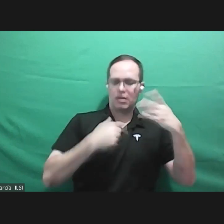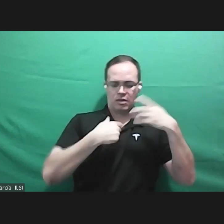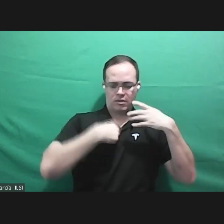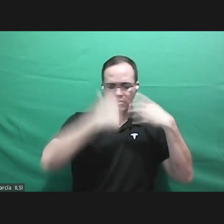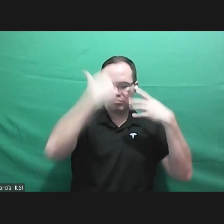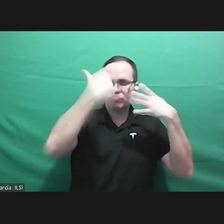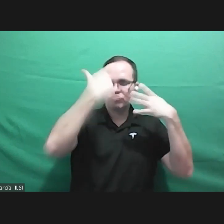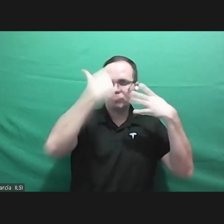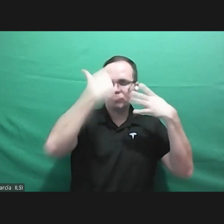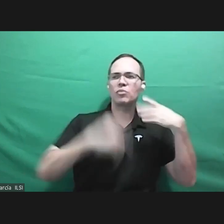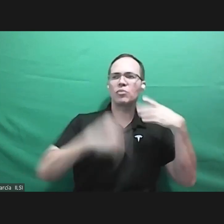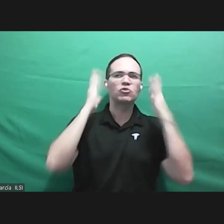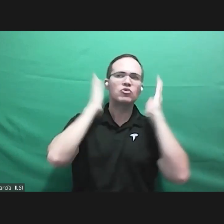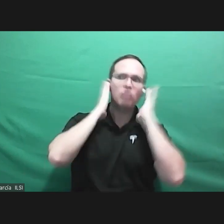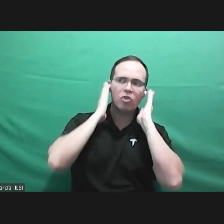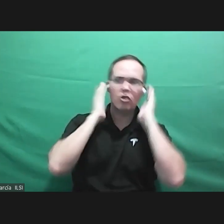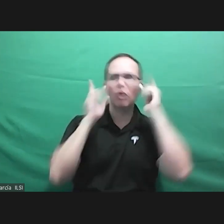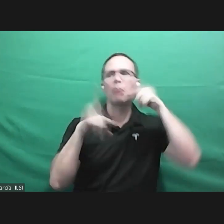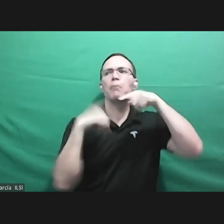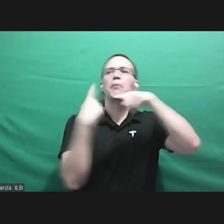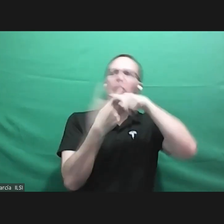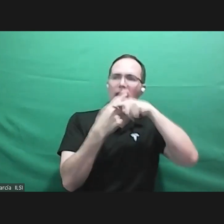¿no?